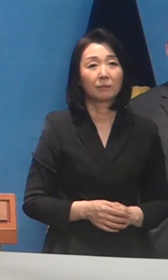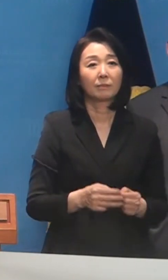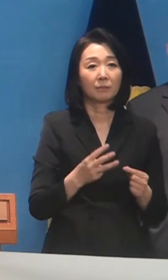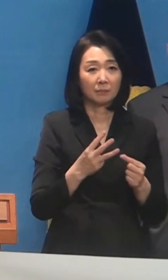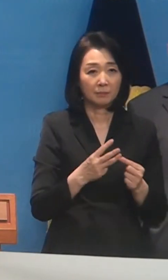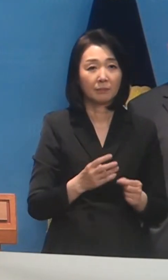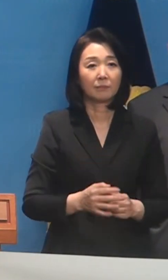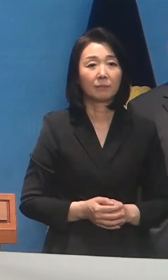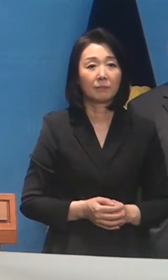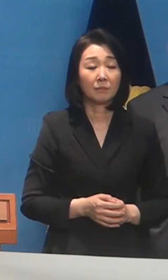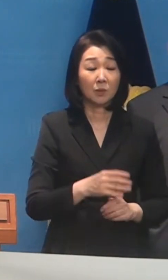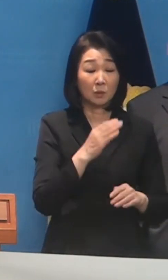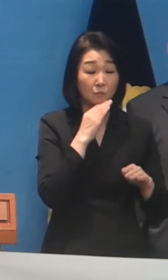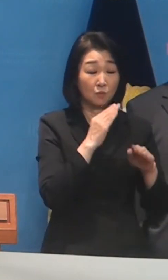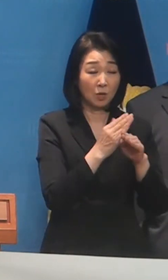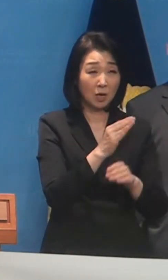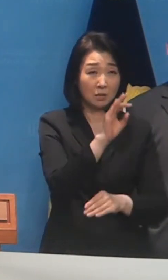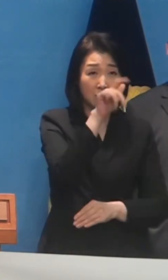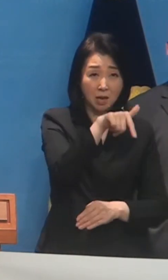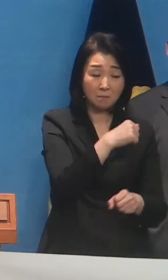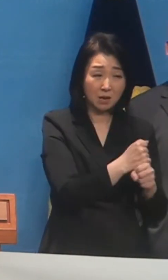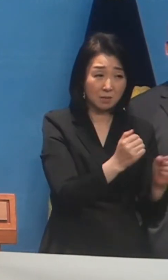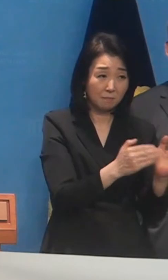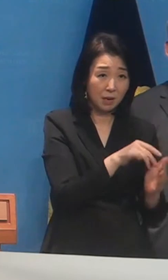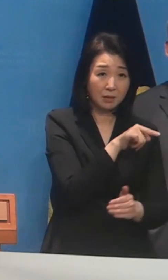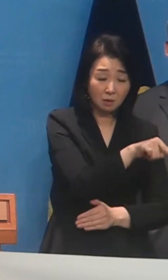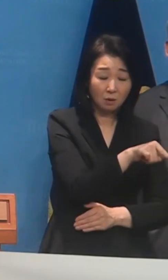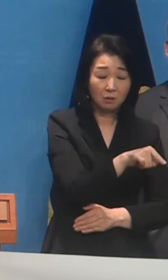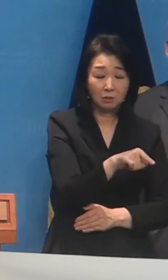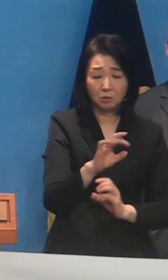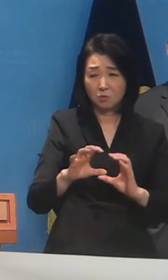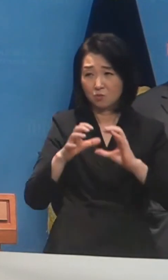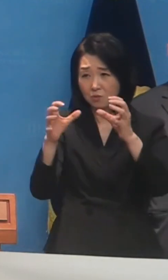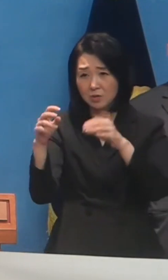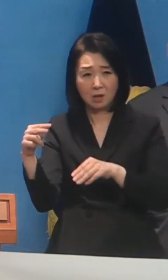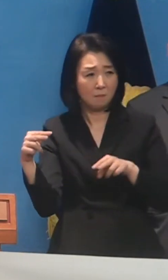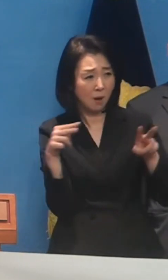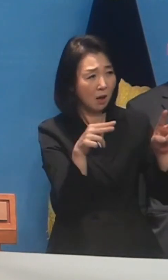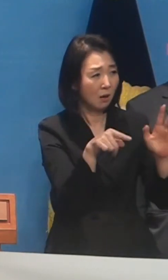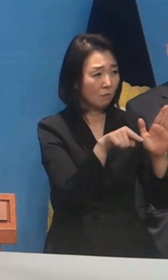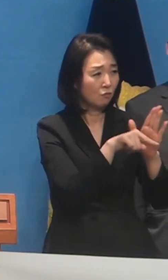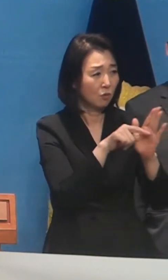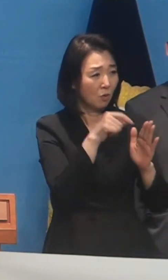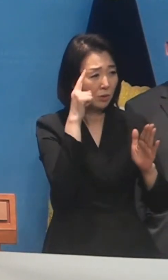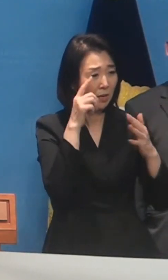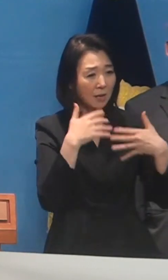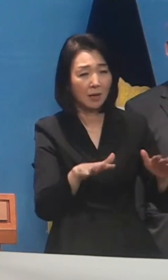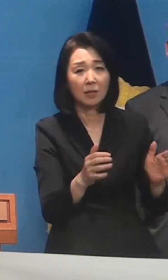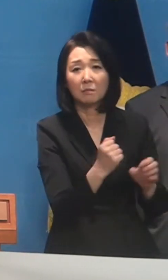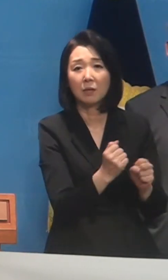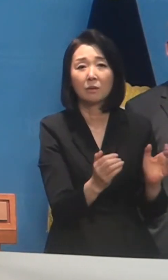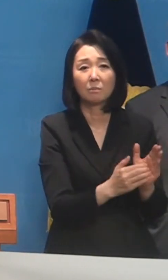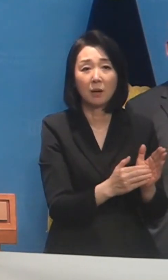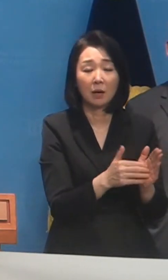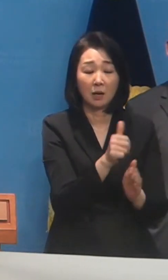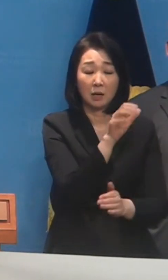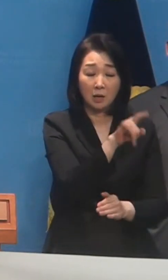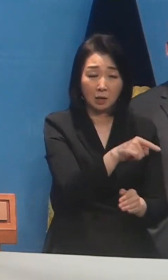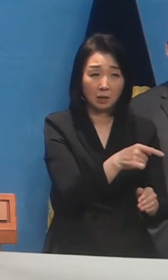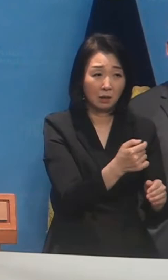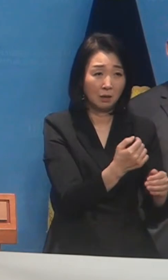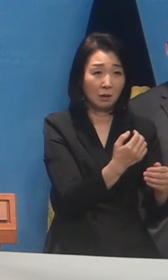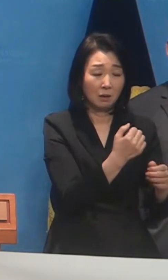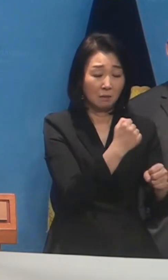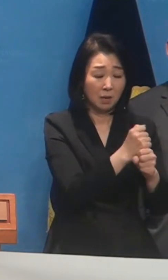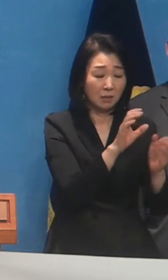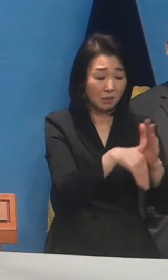셋째, 북한의 핵 개발에 대하여 국제사회의 부정적 인식을 약화하는 동시에 핵 개발에 필요한